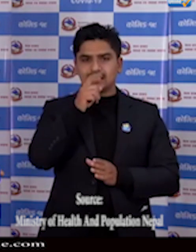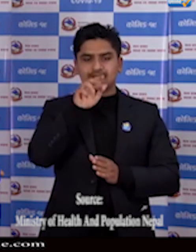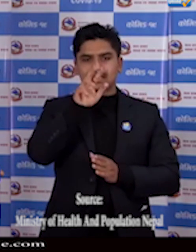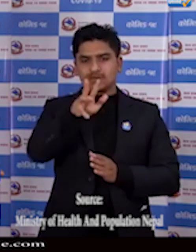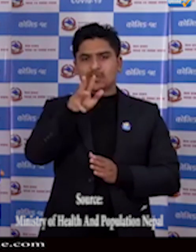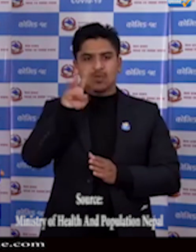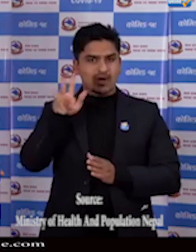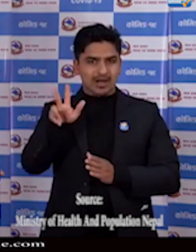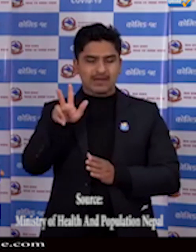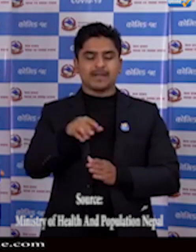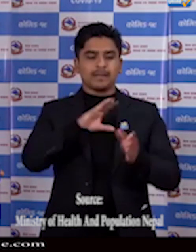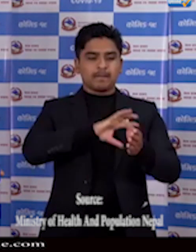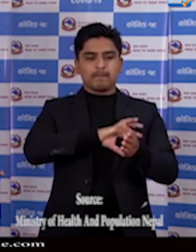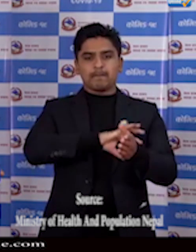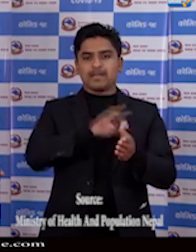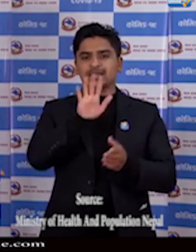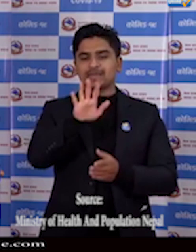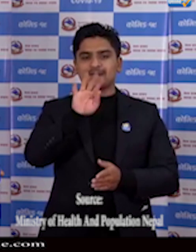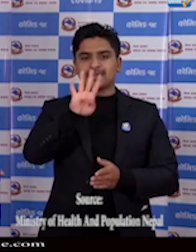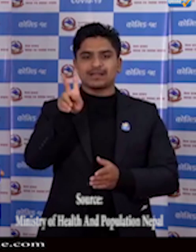5,398, प्रदेश नम्बर 5